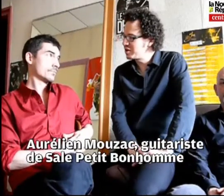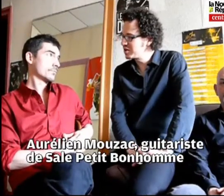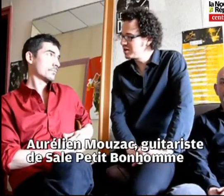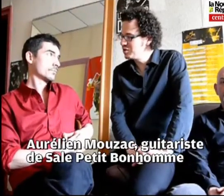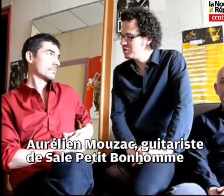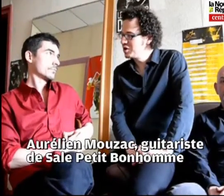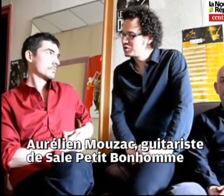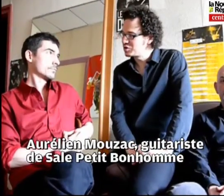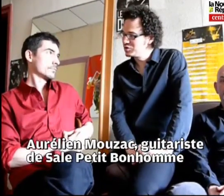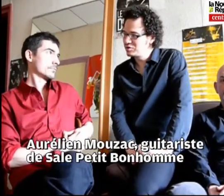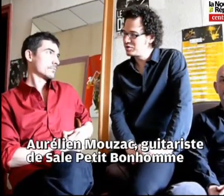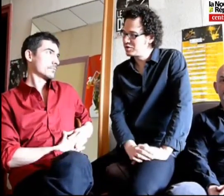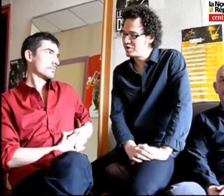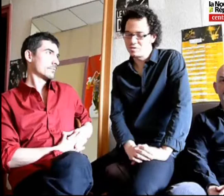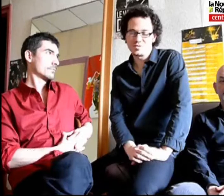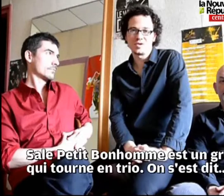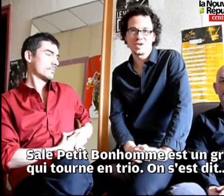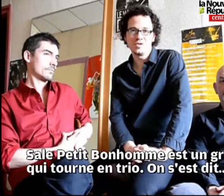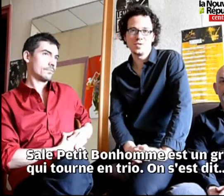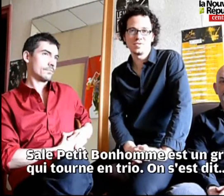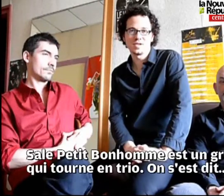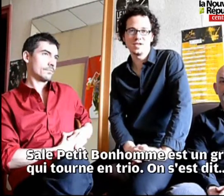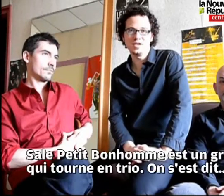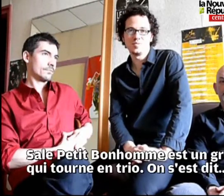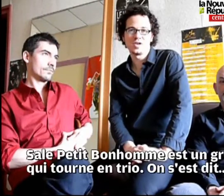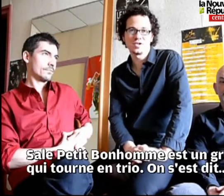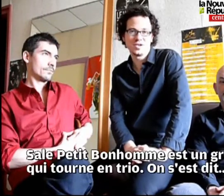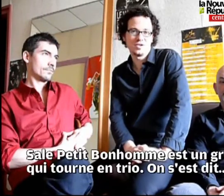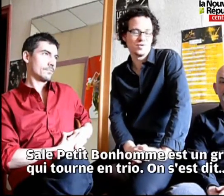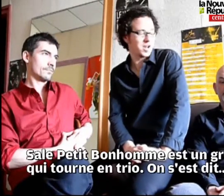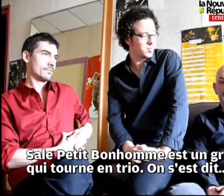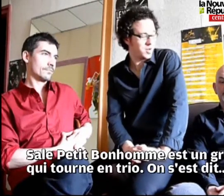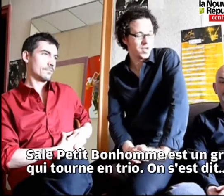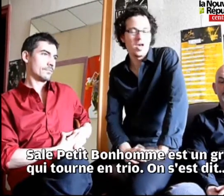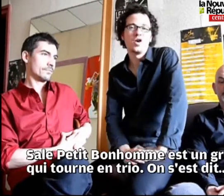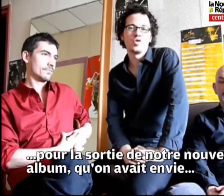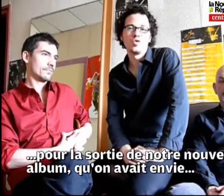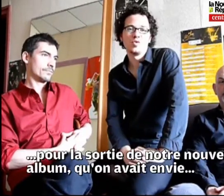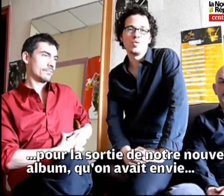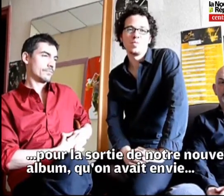fait un trio, surtout on tourne en trio, et puis on s'est dit pour la sortie de notre nouvel album